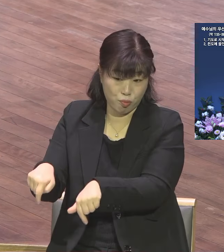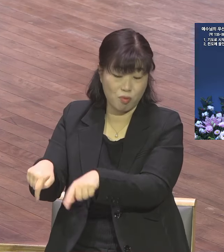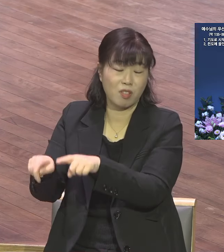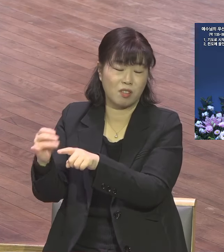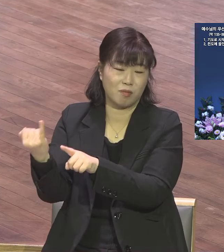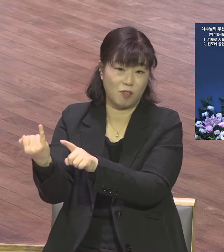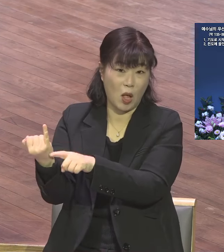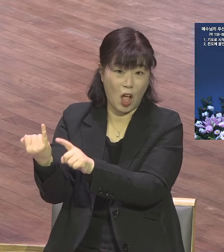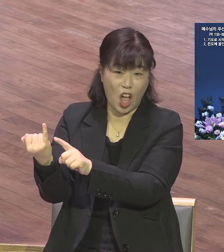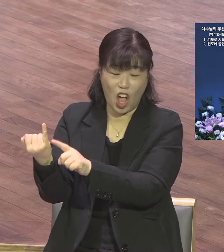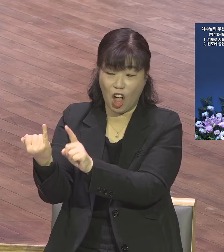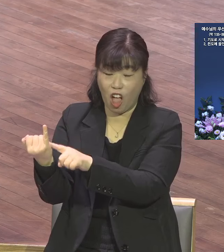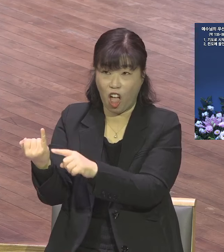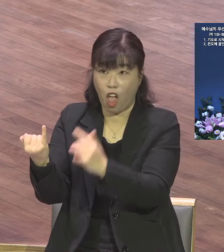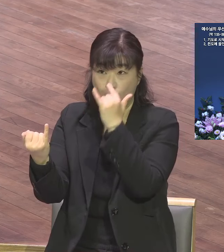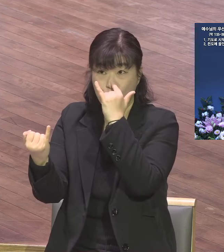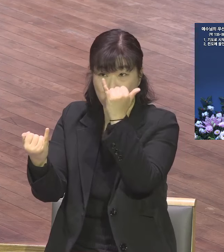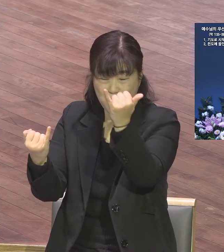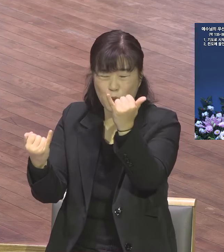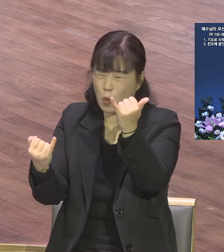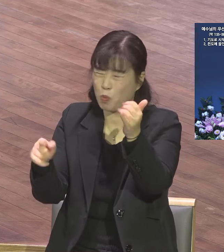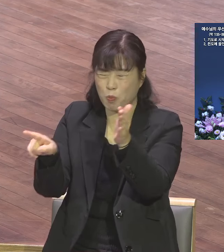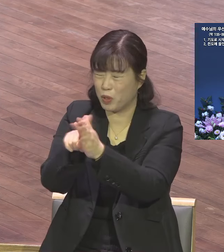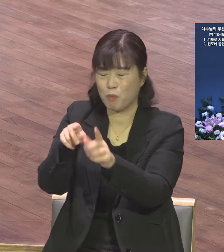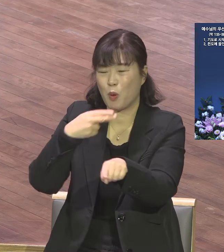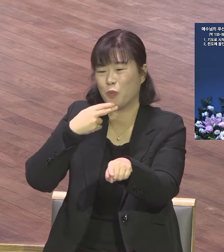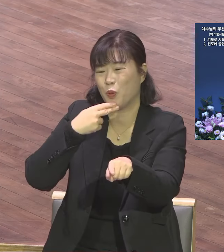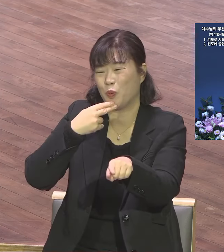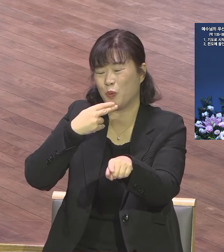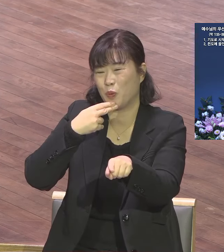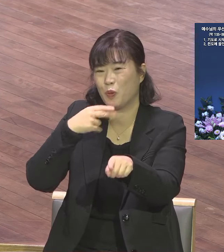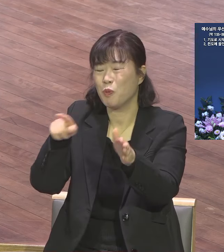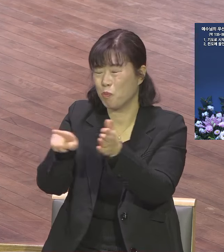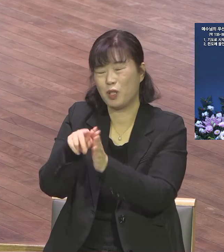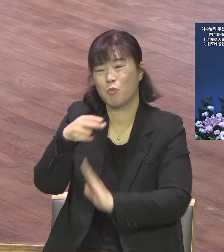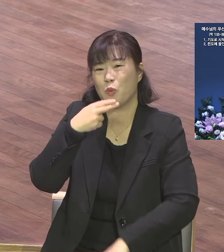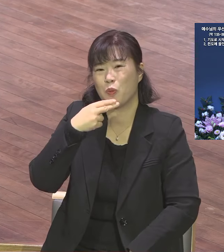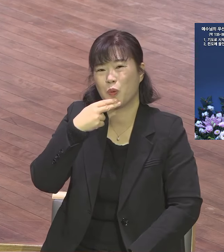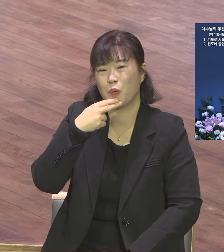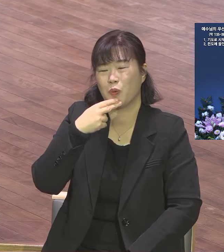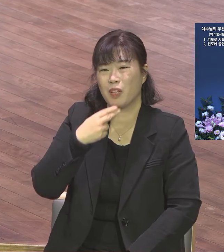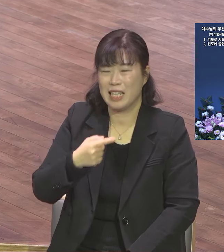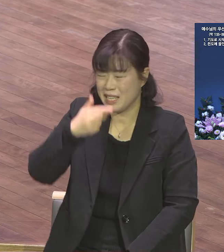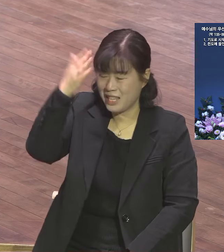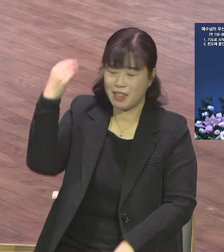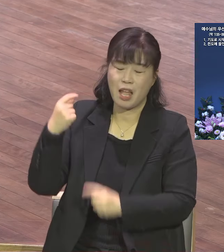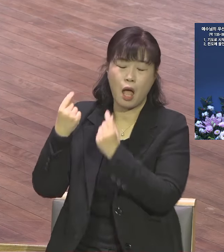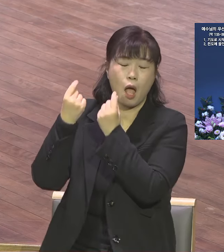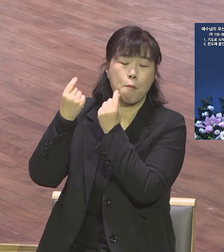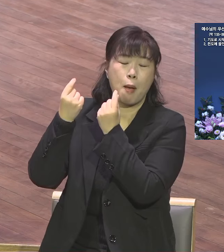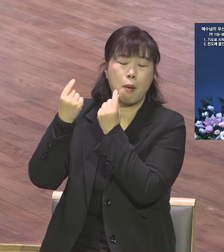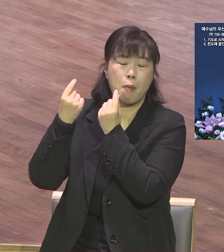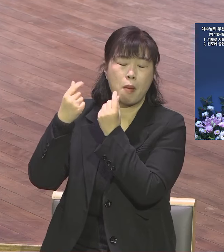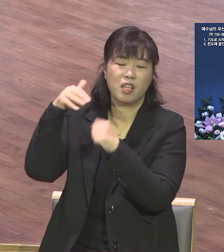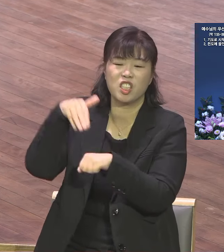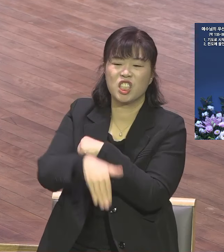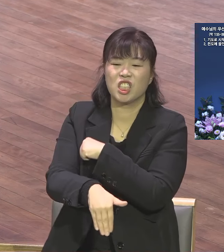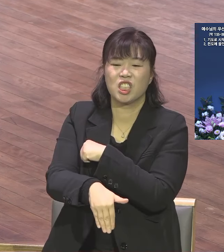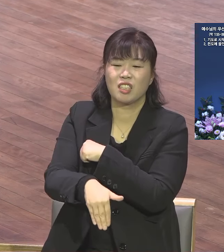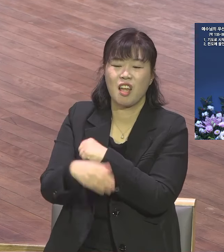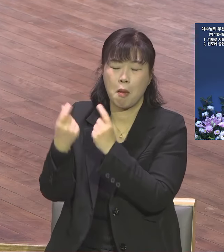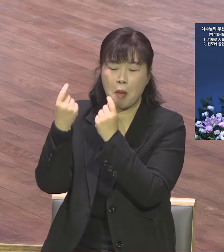홍시에 이 종로구 통인동 완전 토백이 됩니다. 완전 양반, 크, 양반.